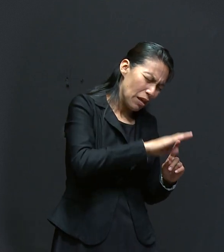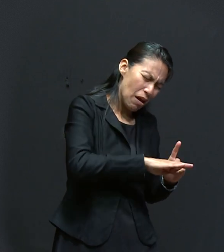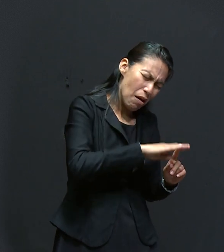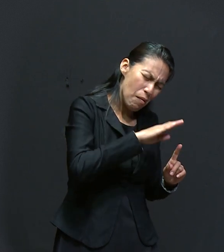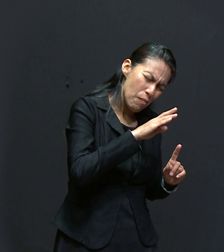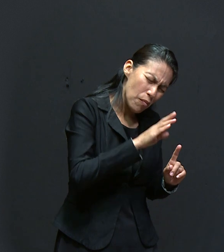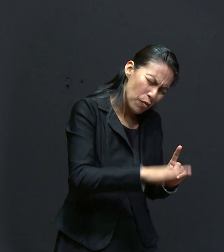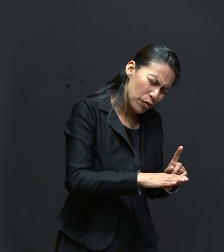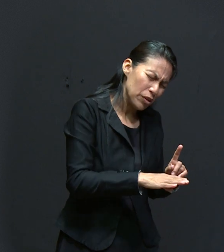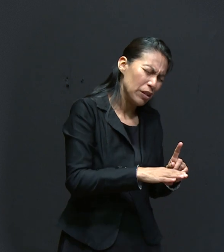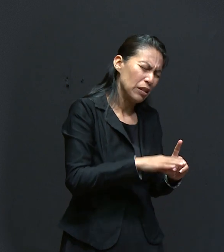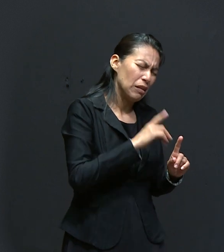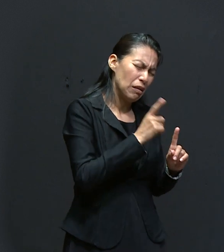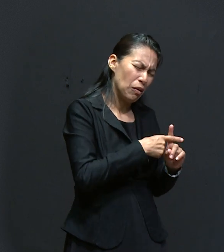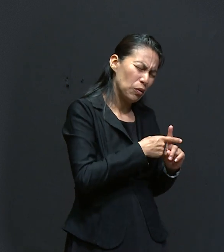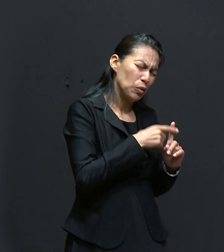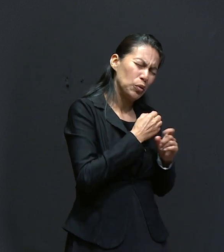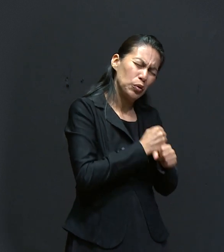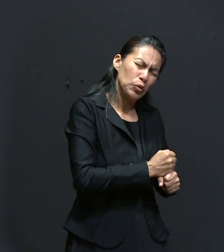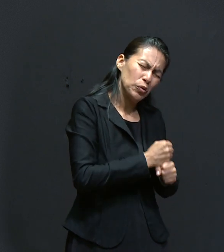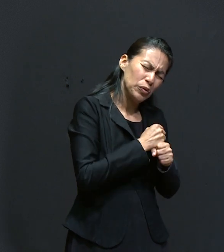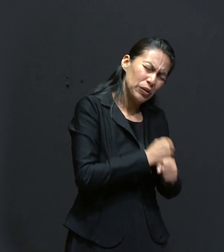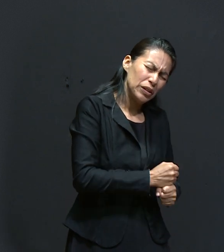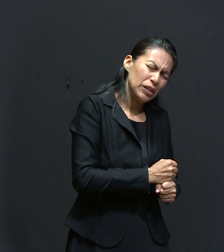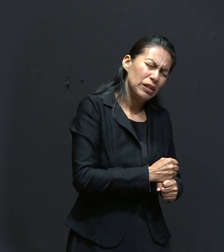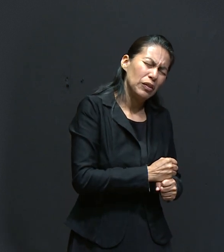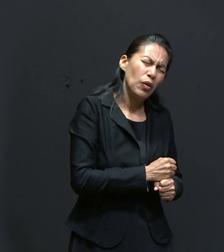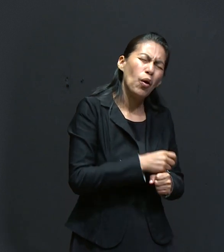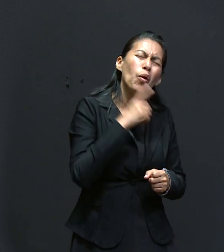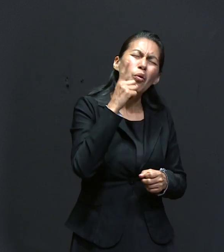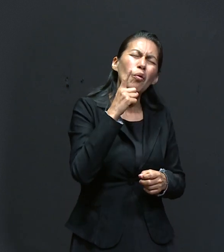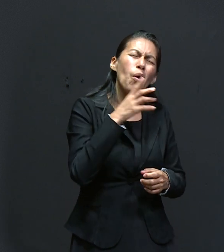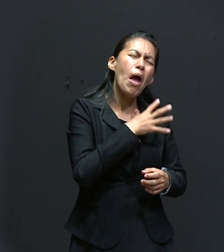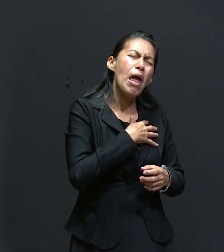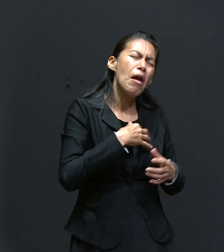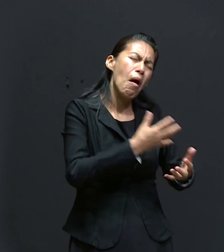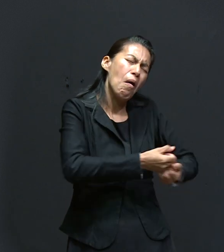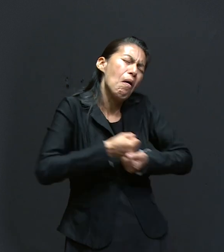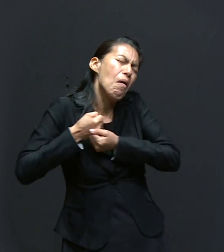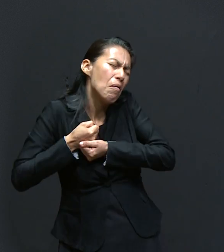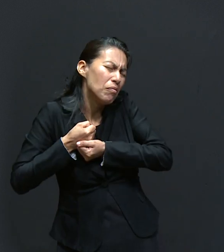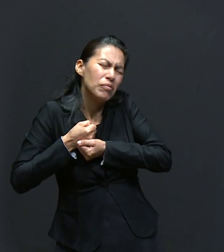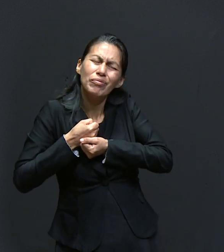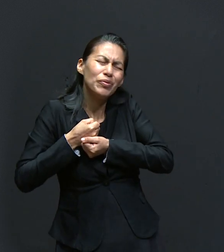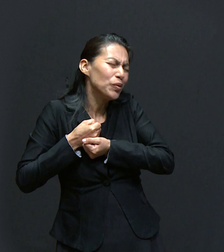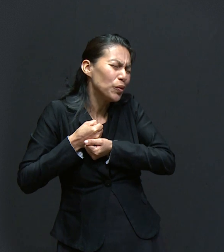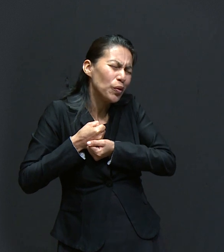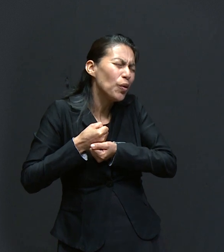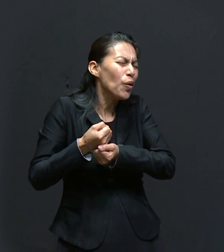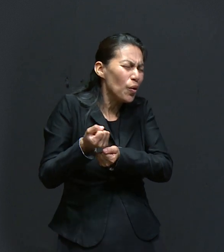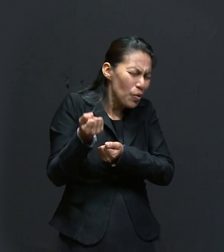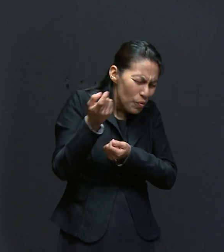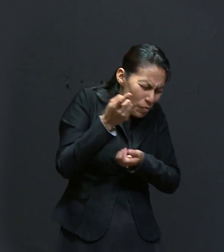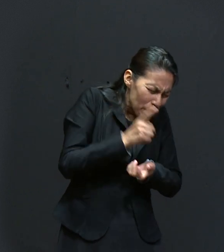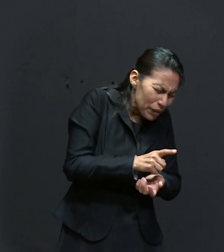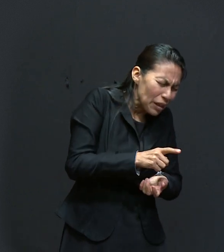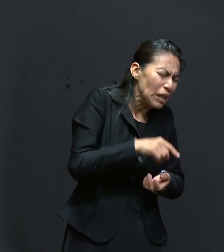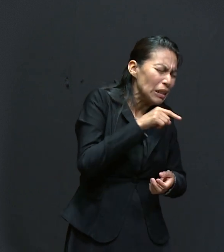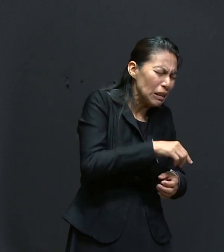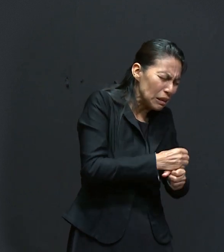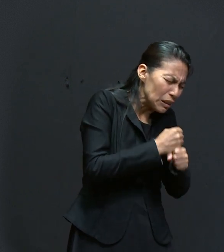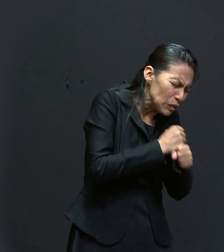y no lo es que a ti más te si no lo diste señor como no nos vas a dar todo lo